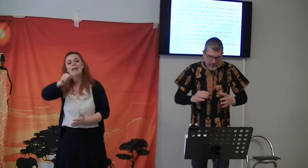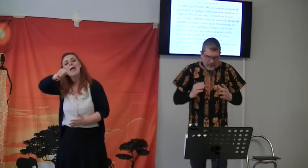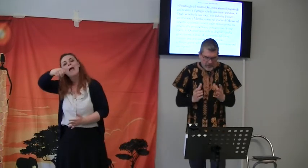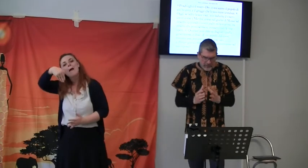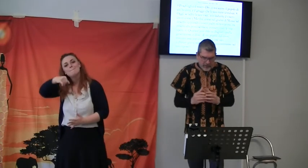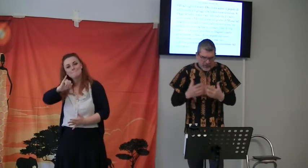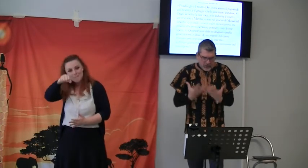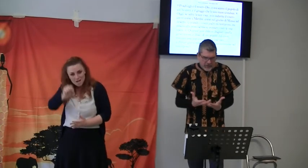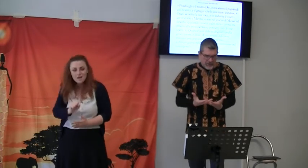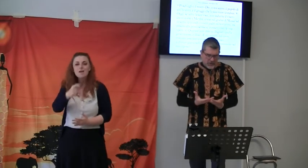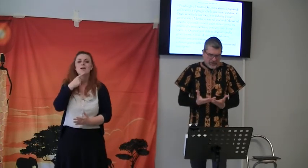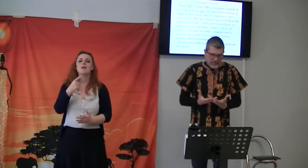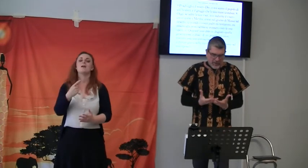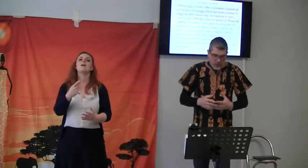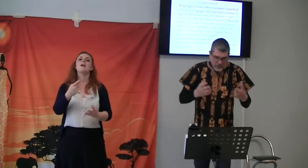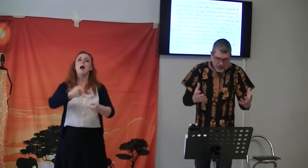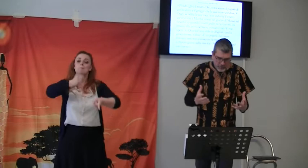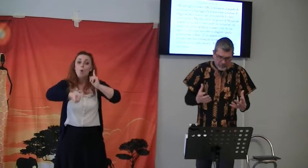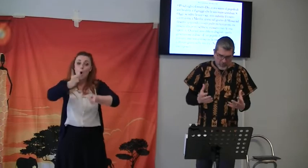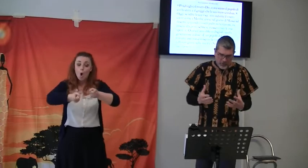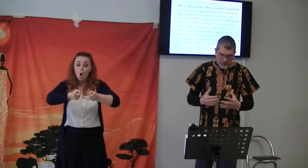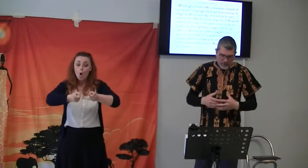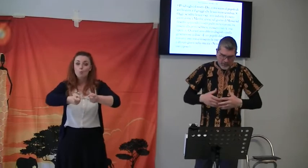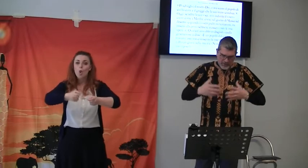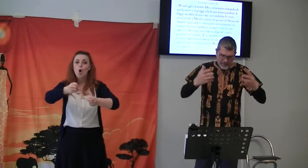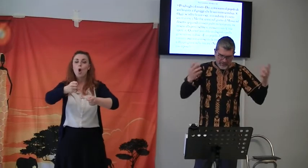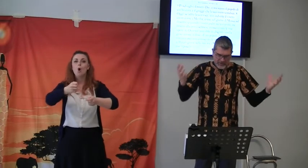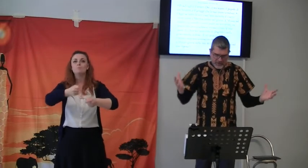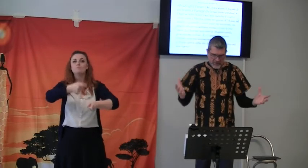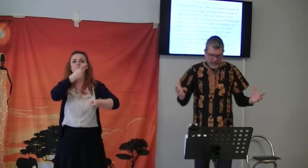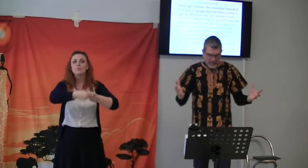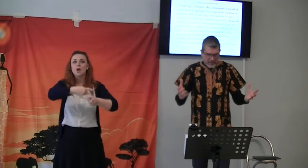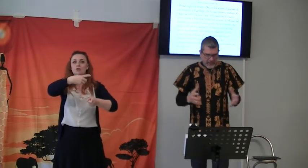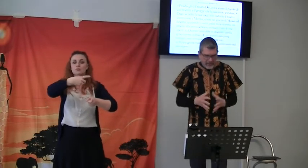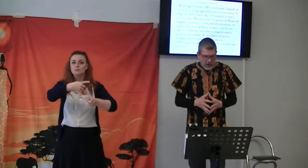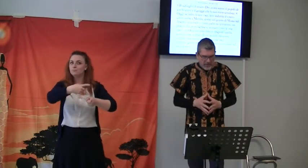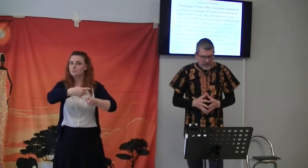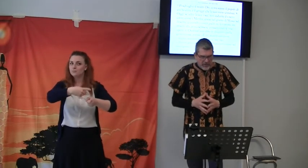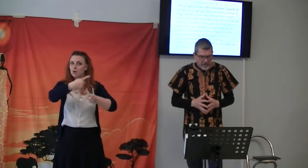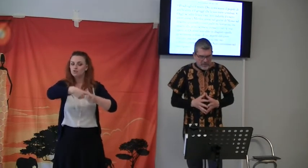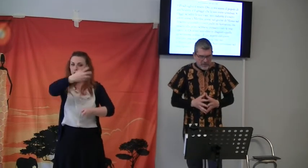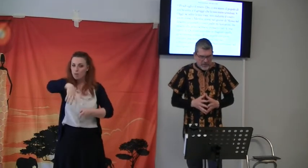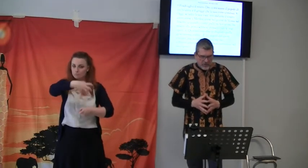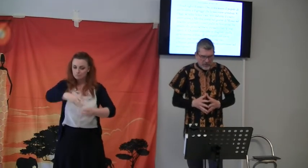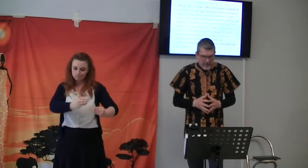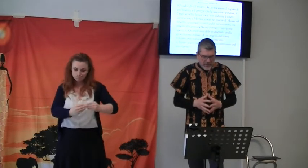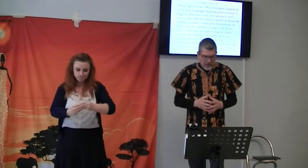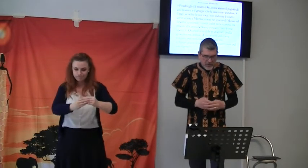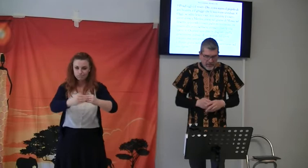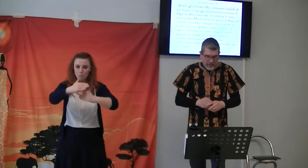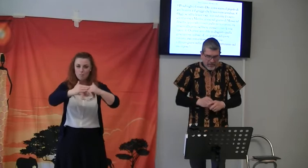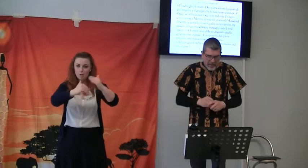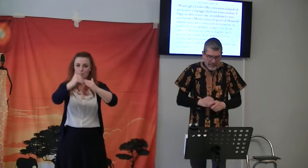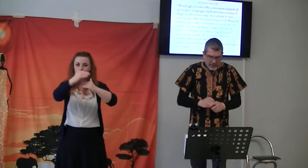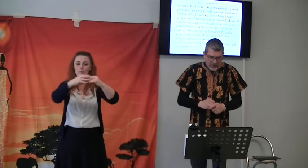le mura ricostruite in Gerusalemme, in quel giorno il popolo offrì numerosi sacrifici. si rallegrò che Dio le aveva concesso una gran